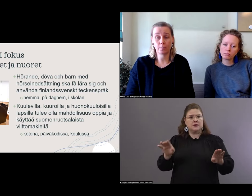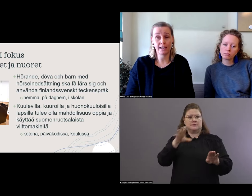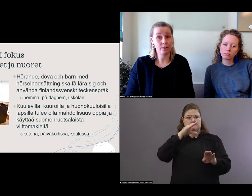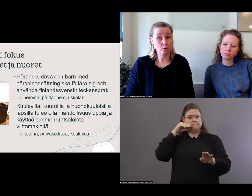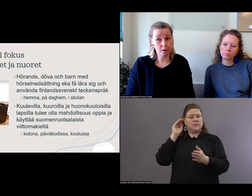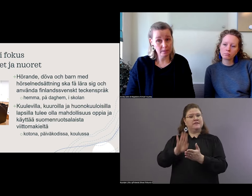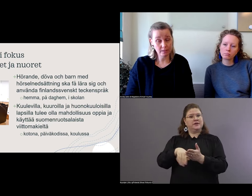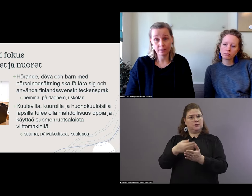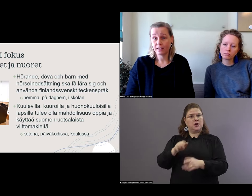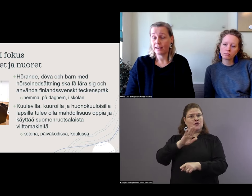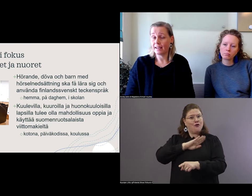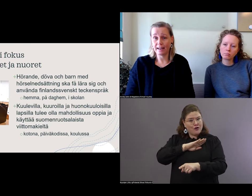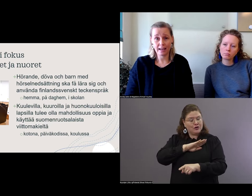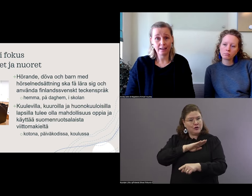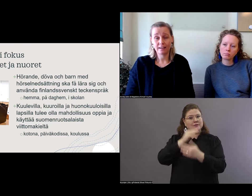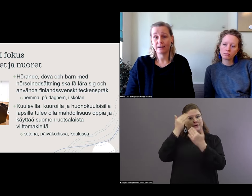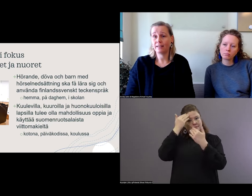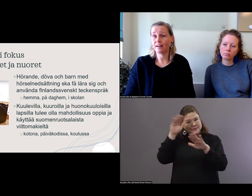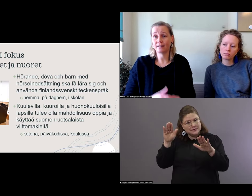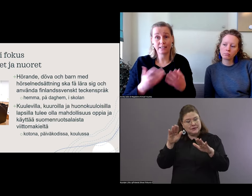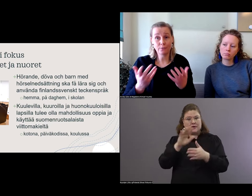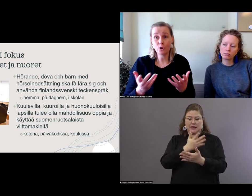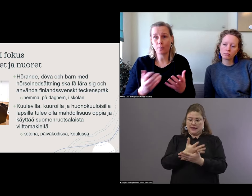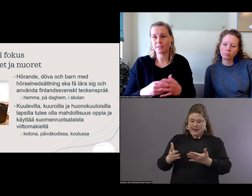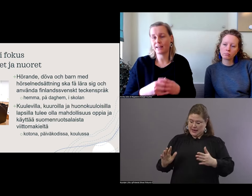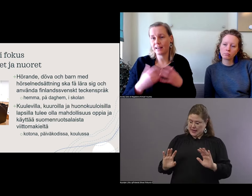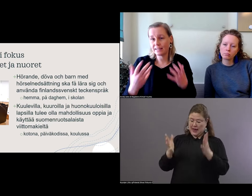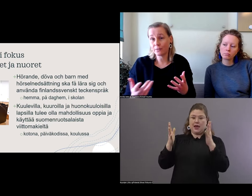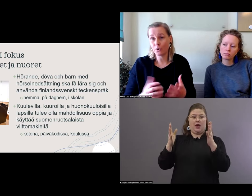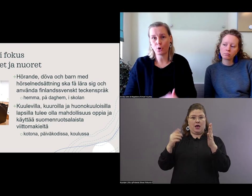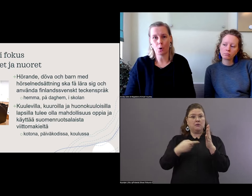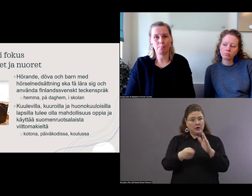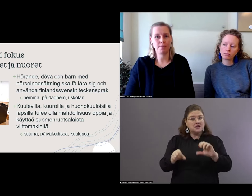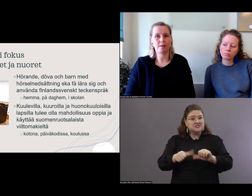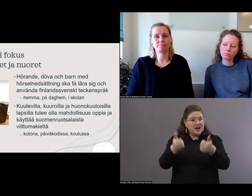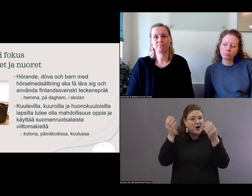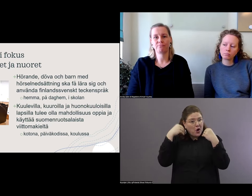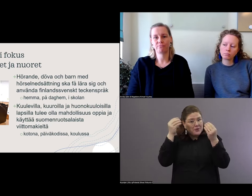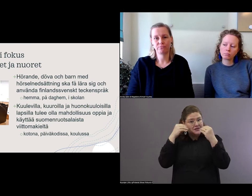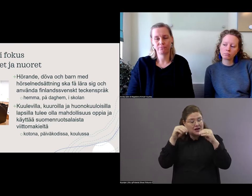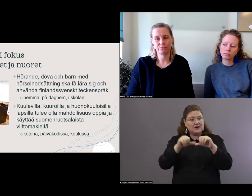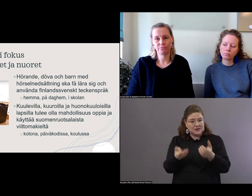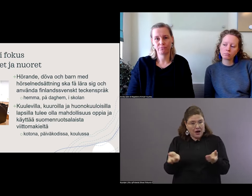suomenruotsalainen viittomakieli on olemassa, elää ja sitä voi opiskella ja sitä voi oppia.